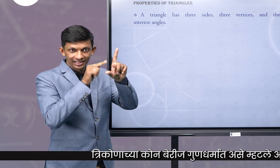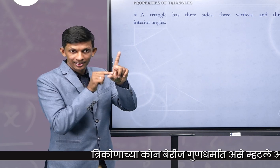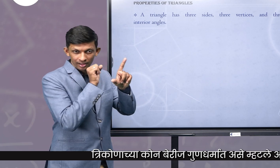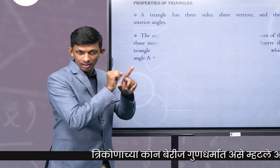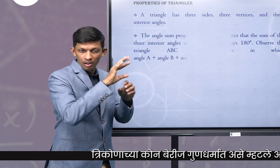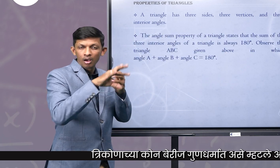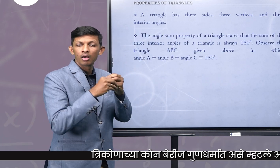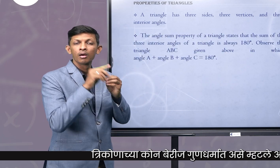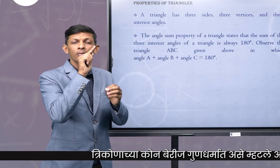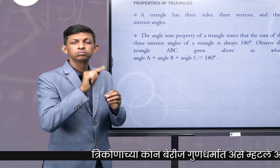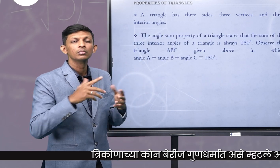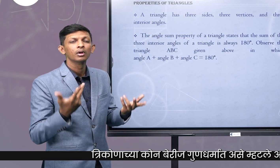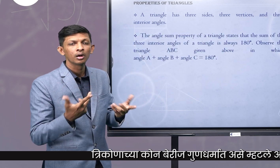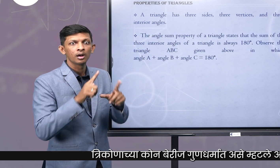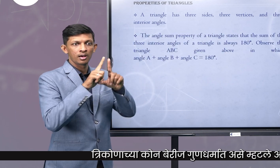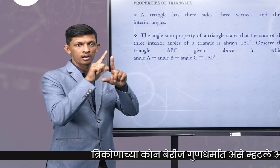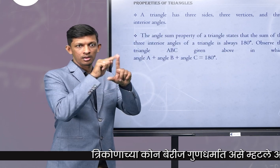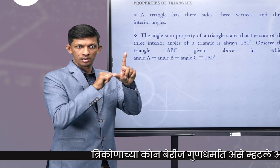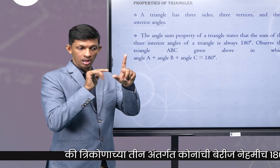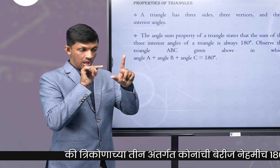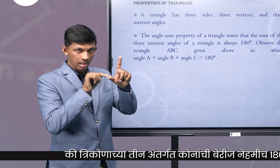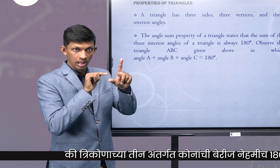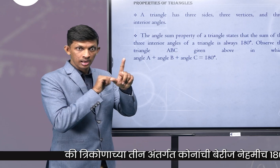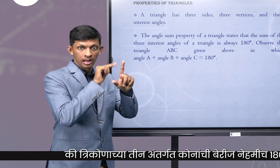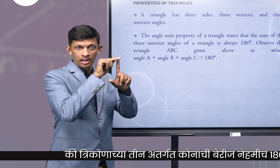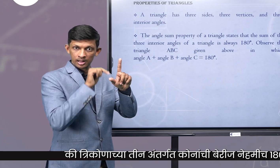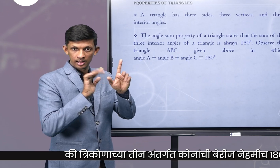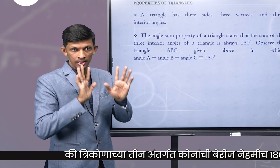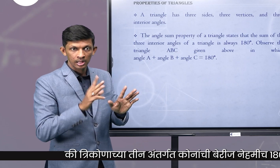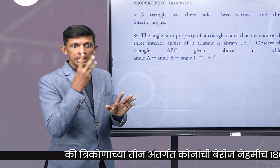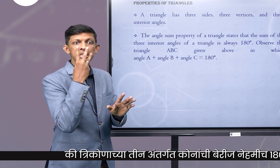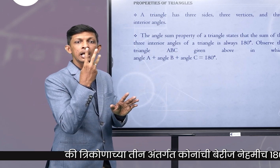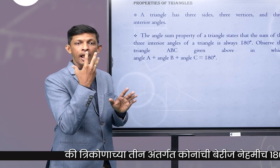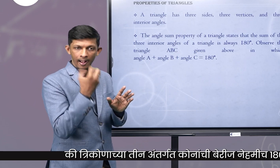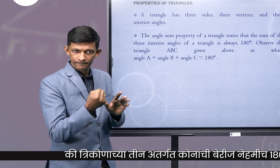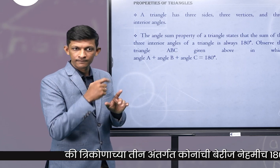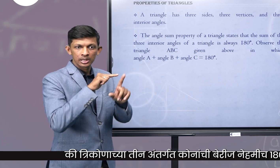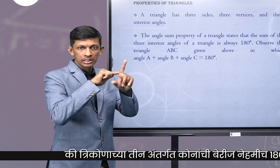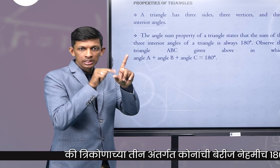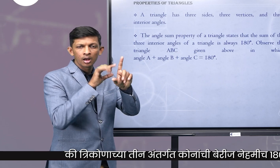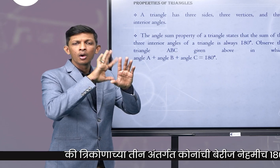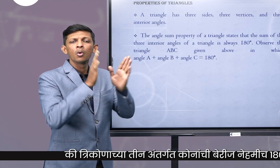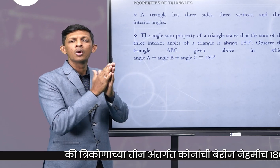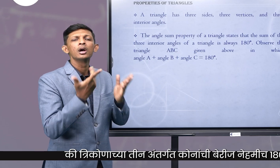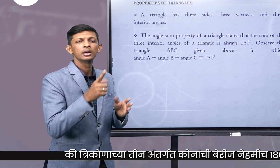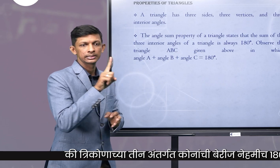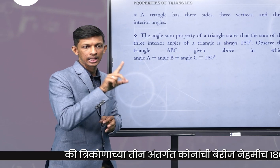त्रिकोणाचे कोन बेरीज गुणधर्मात असे म्हटले आहे की त्रिकोणाच्या 3 अंतर्गत कोनांची बेरीज नेहमीच 180 अंश असते.